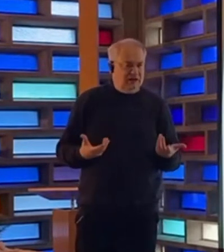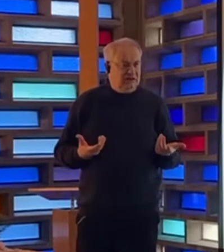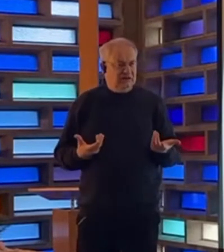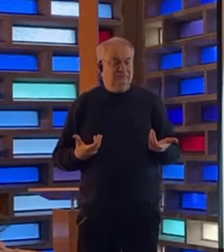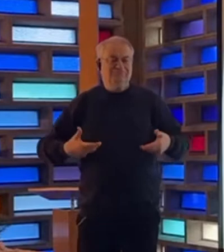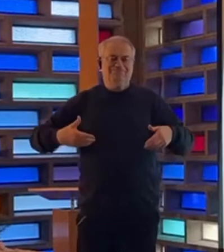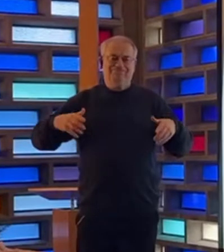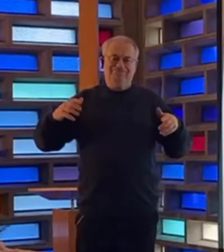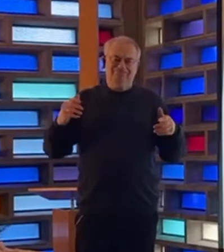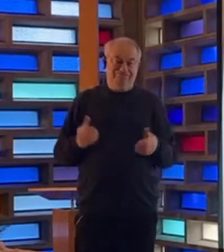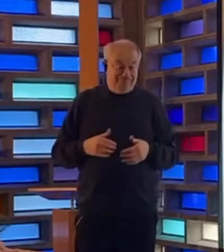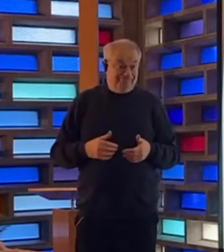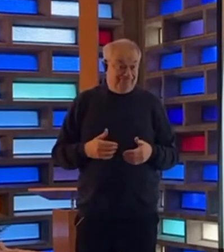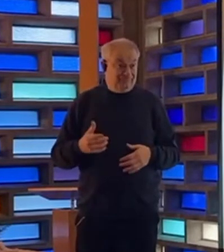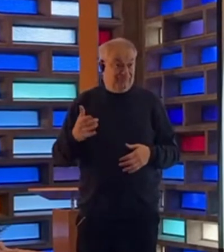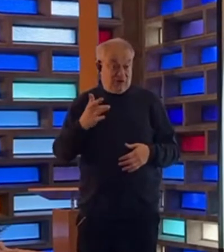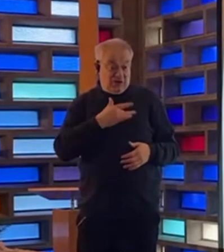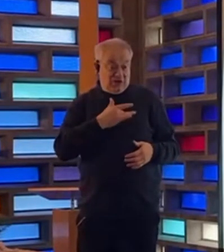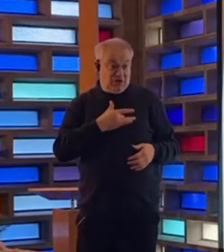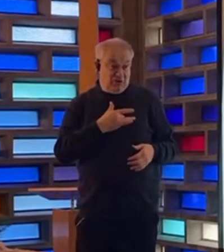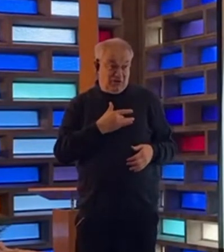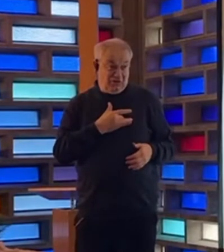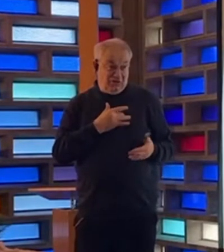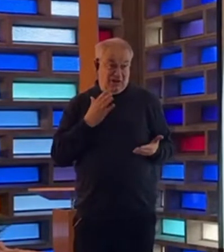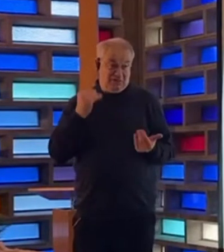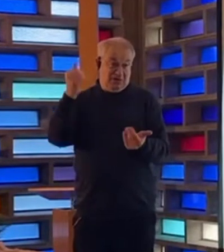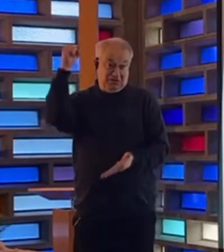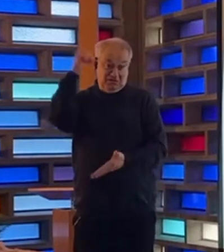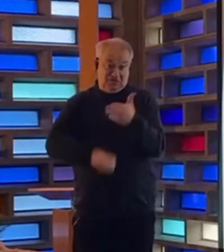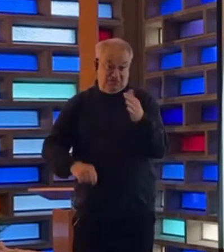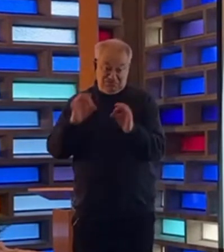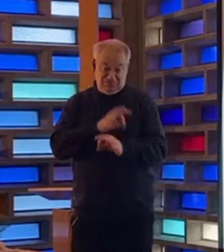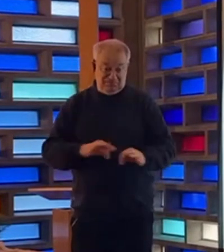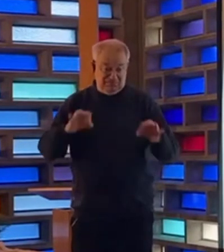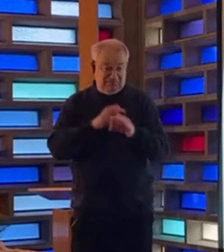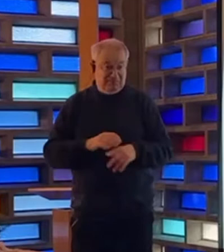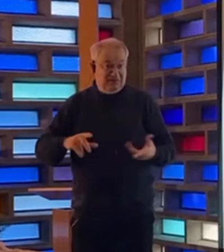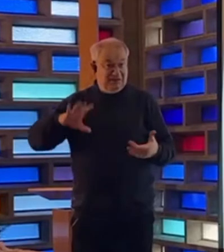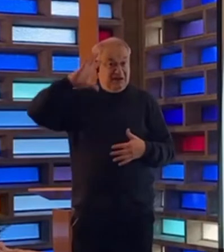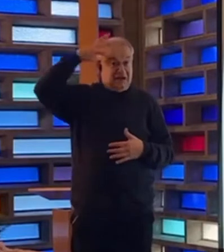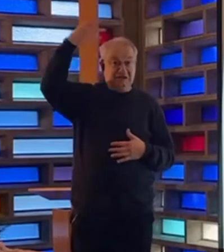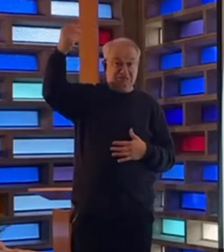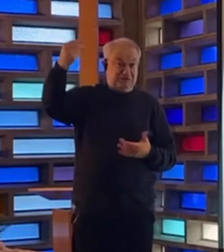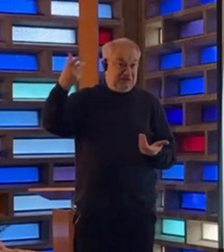Mais si nos cœurs sont vides d'espérance et nos esprits n'ont pas d'autre